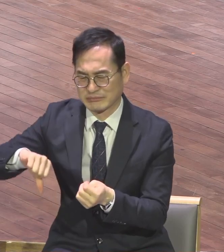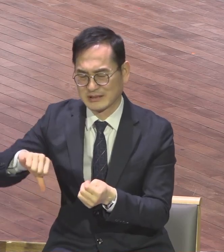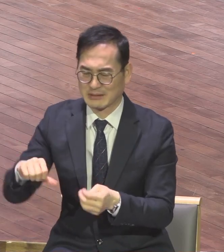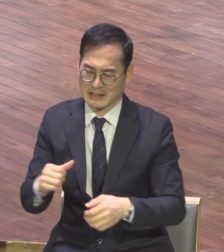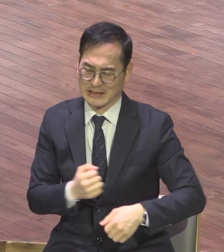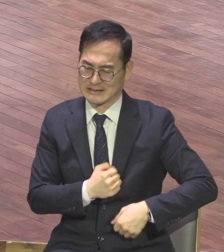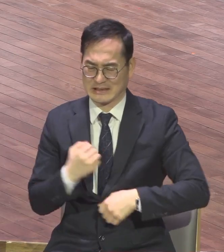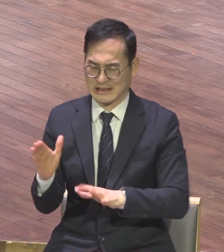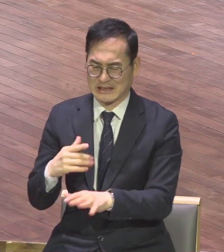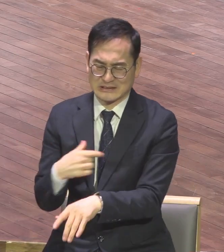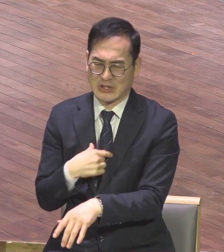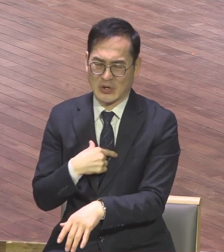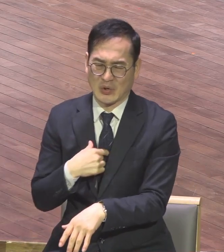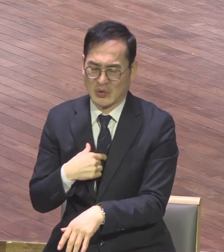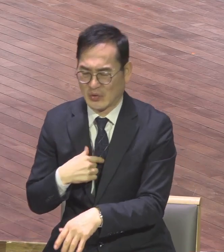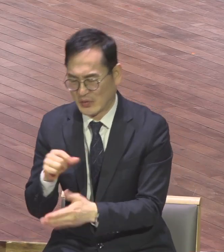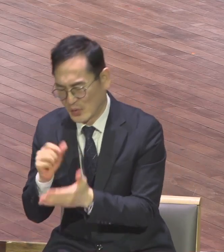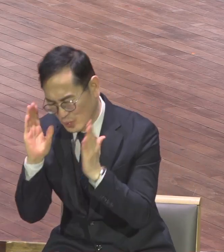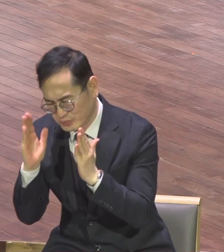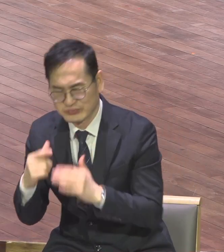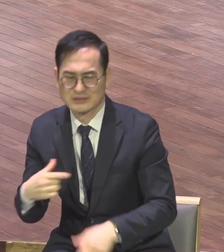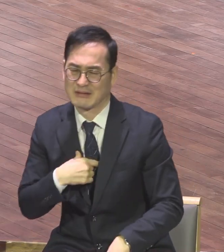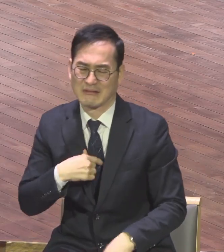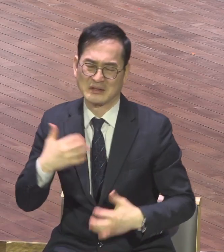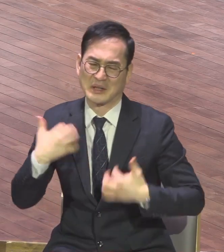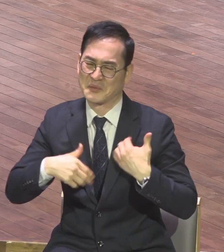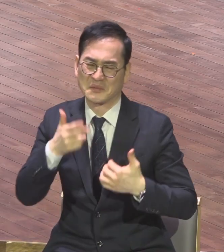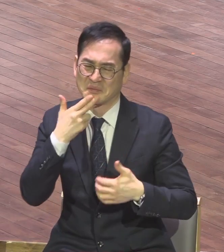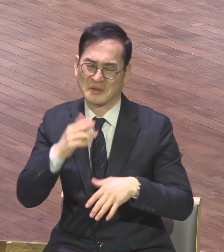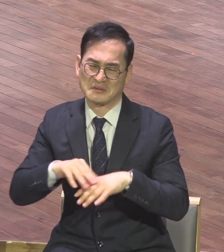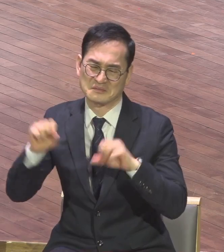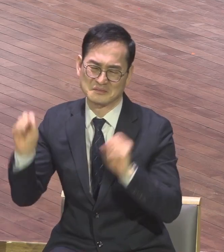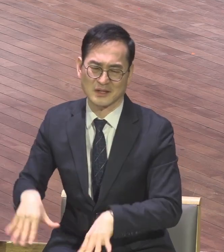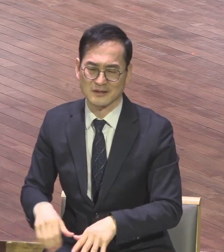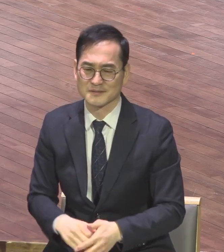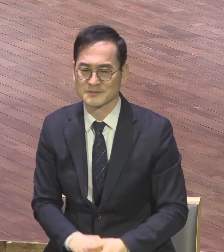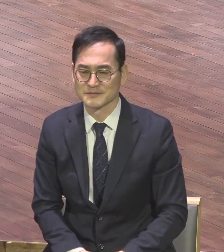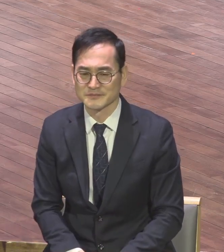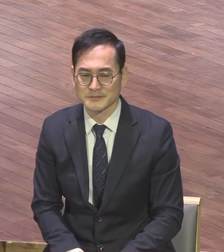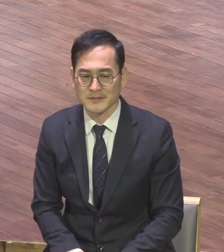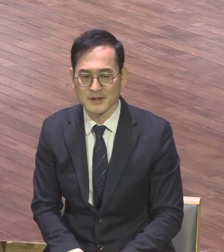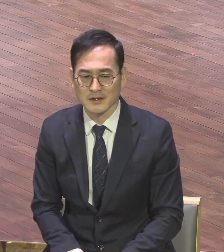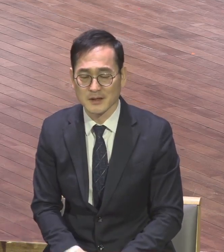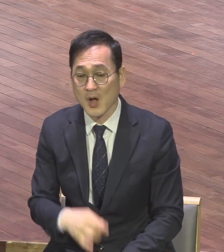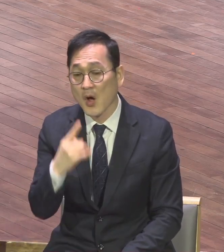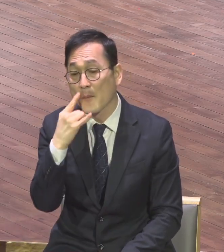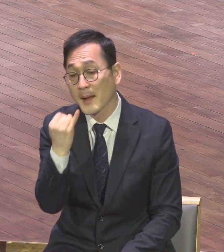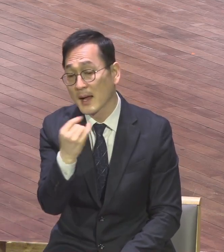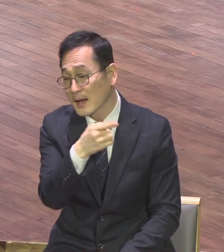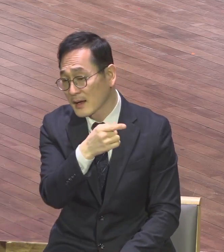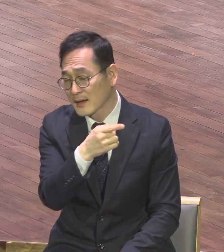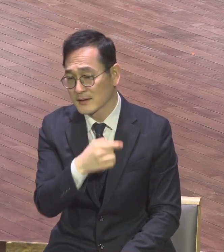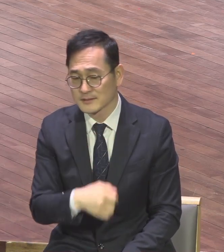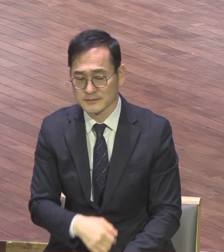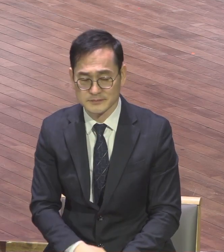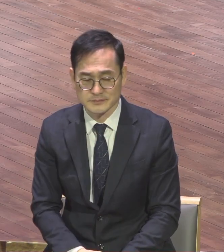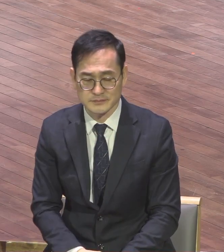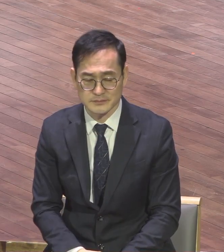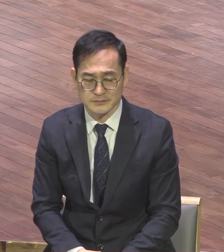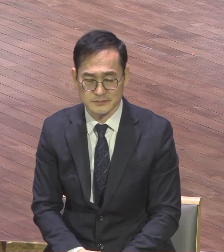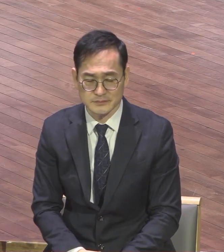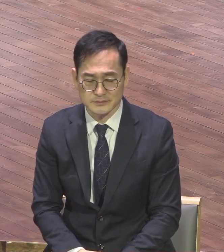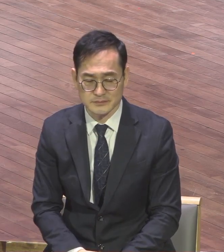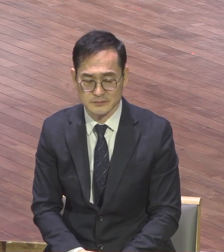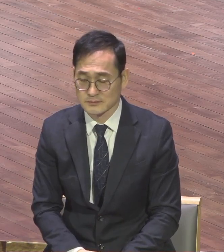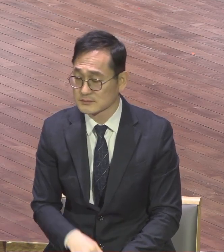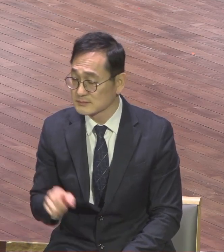되고 안 하니까 더 못하고 재미도 없고. 근데 어머니가 이제 어느 날 갑자기 이제 잠깐 내가